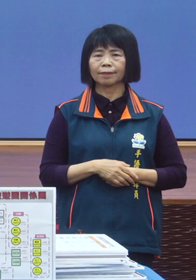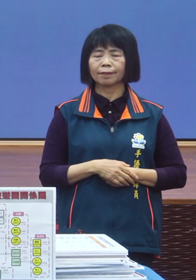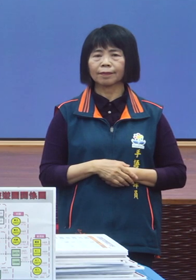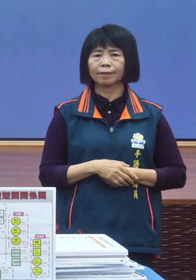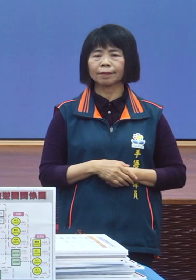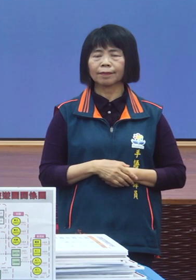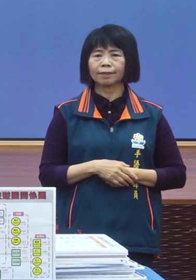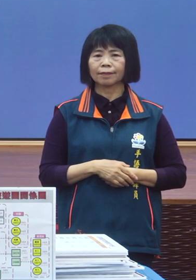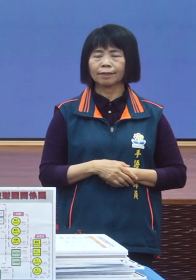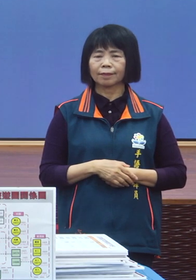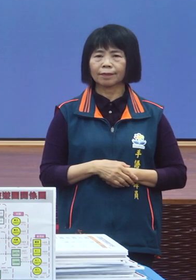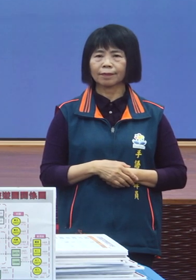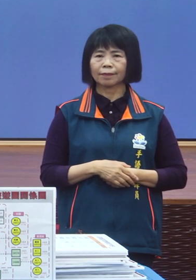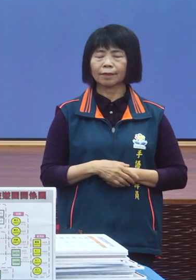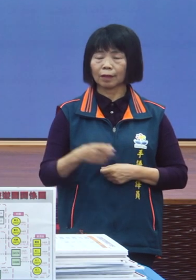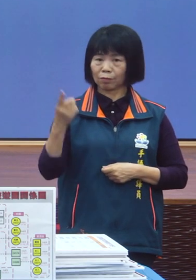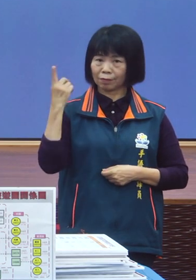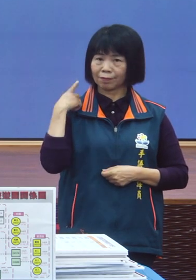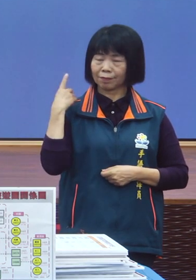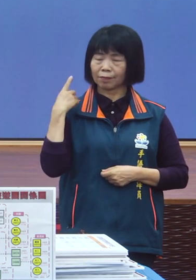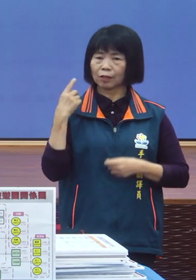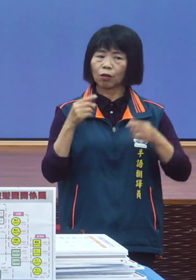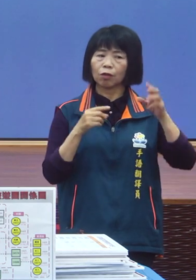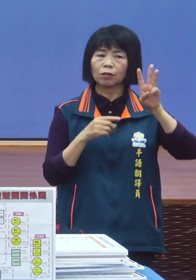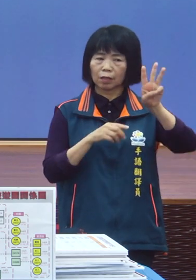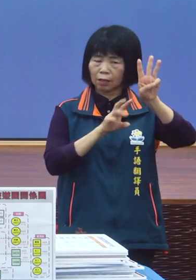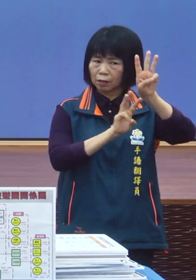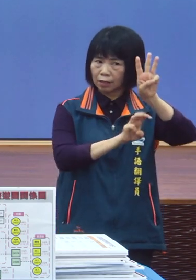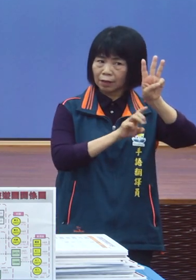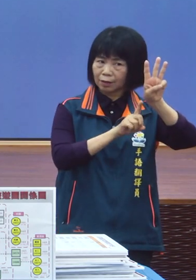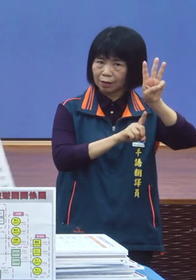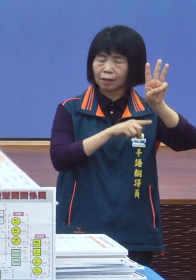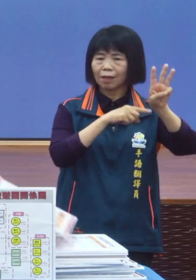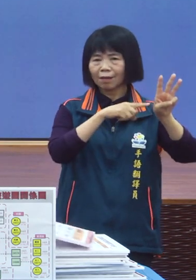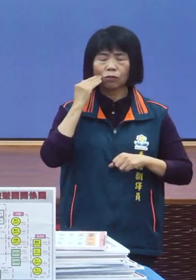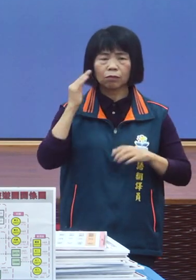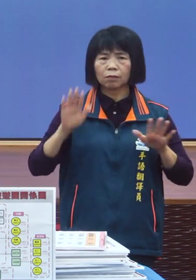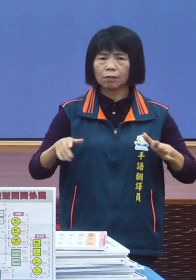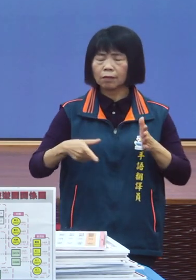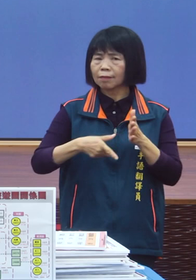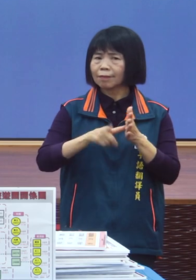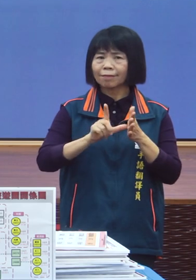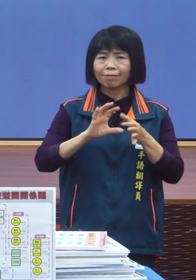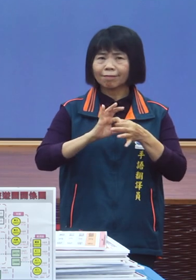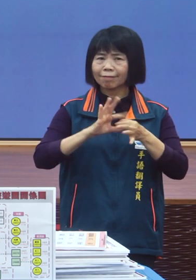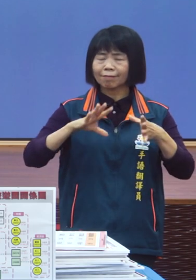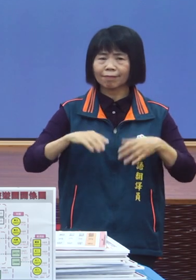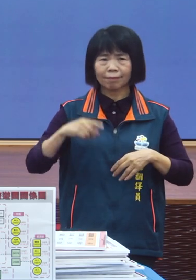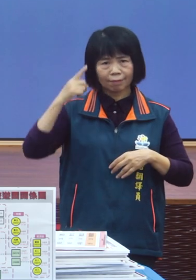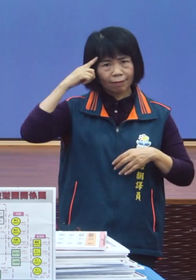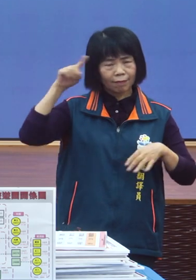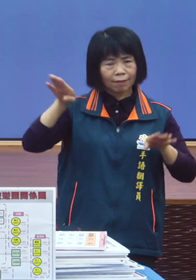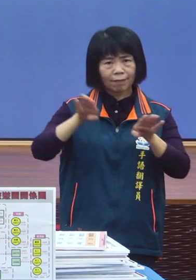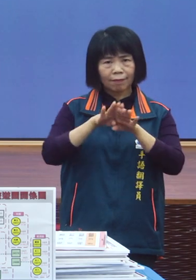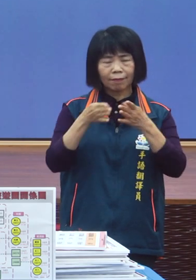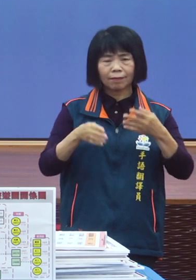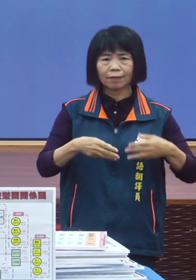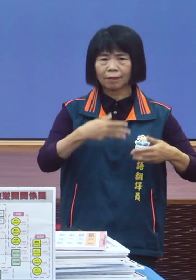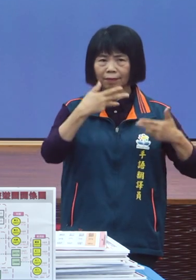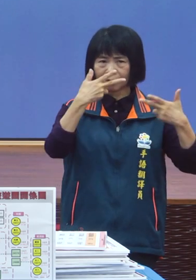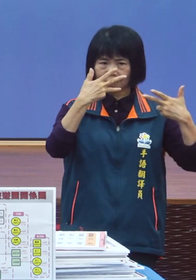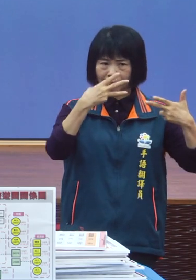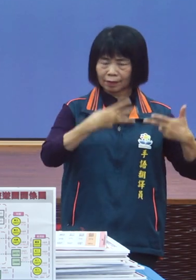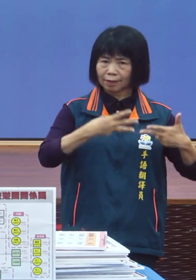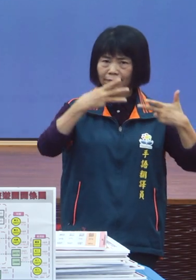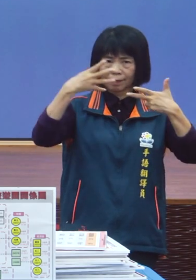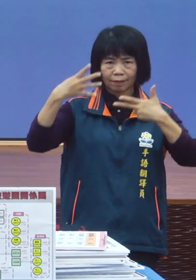在这个从昨天从30号到昨天的统计结果是如此。我们明天开始礼拜三、礼拜四、礼